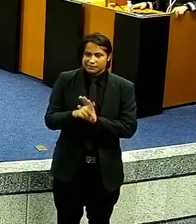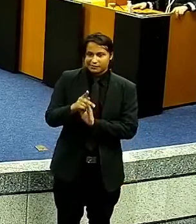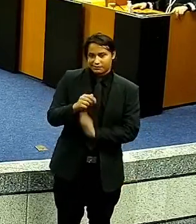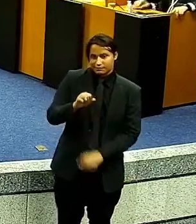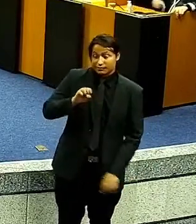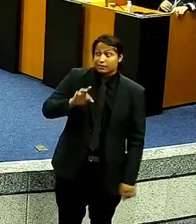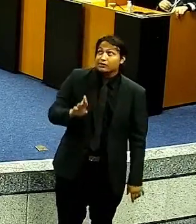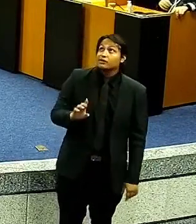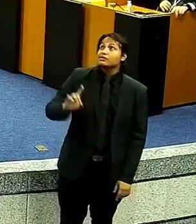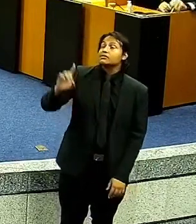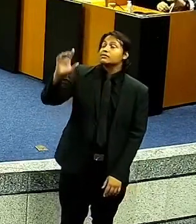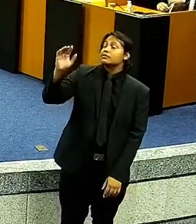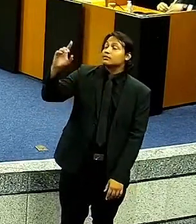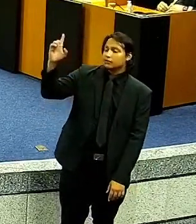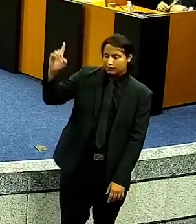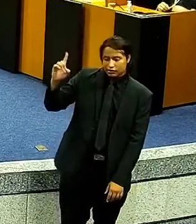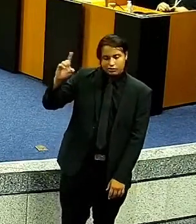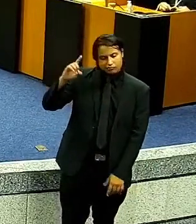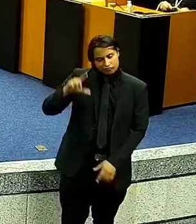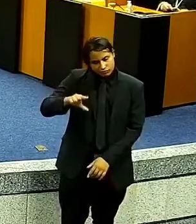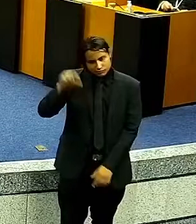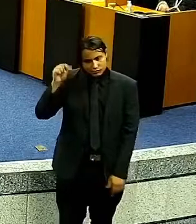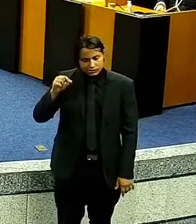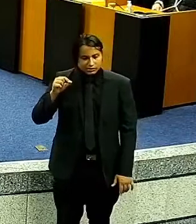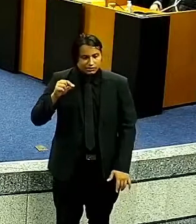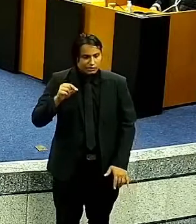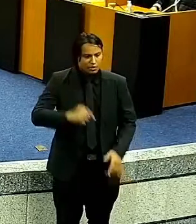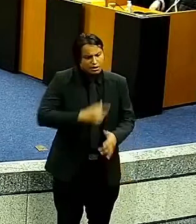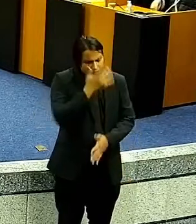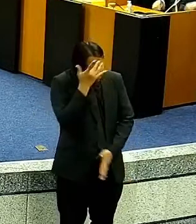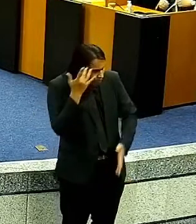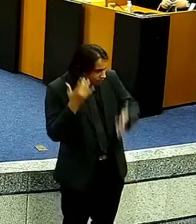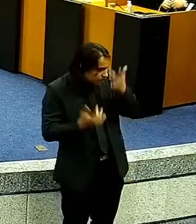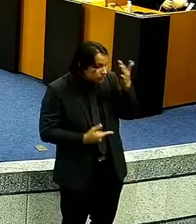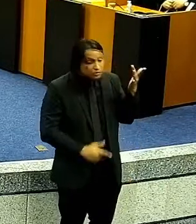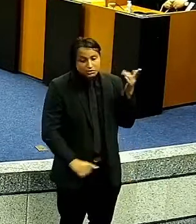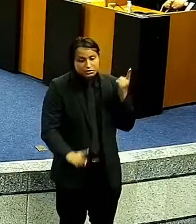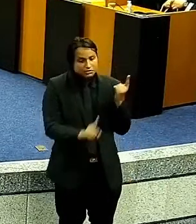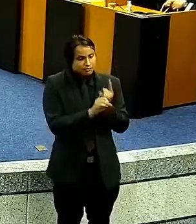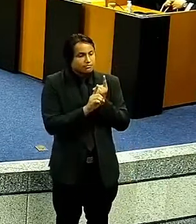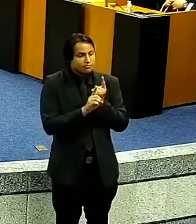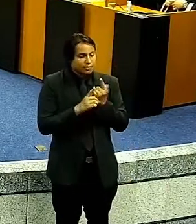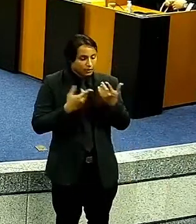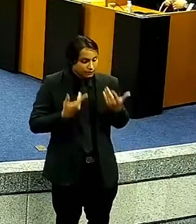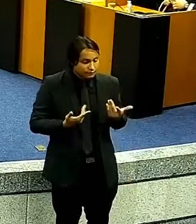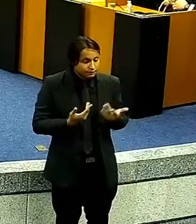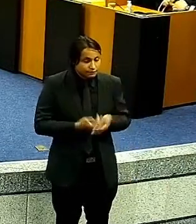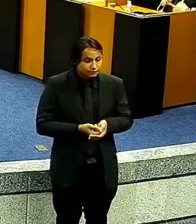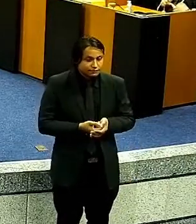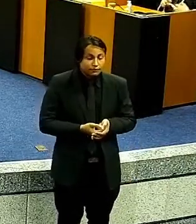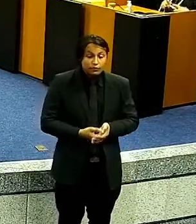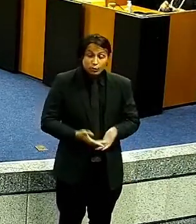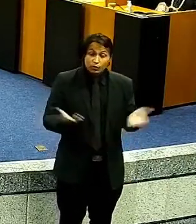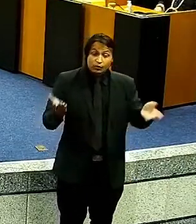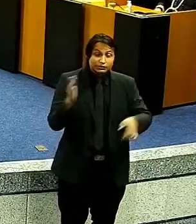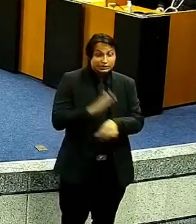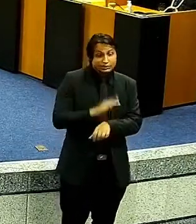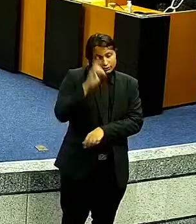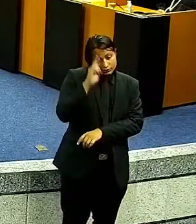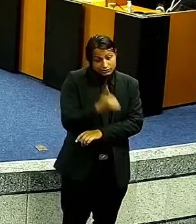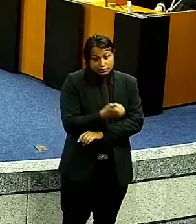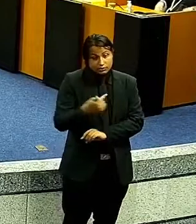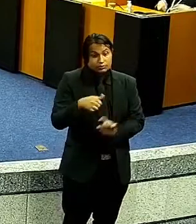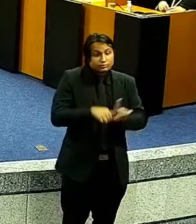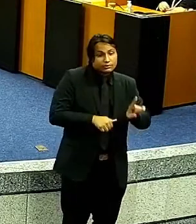Deus o destino os homens e mulheres que cruzaram minha trajetória de vida que nesta tarde de hoje 12 de abril